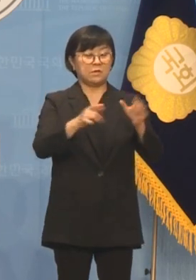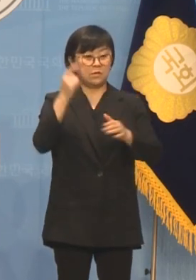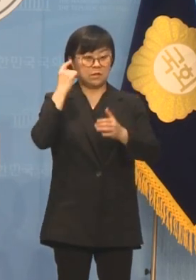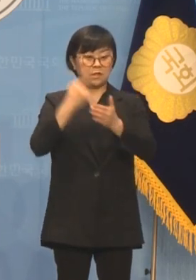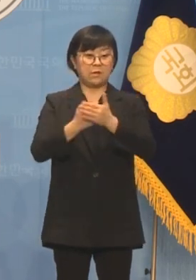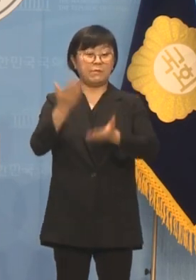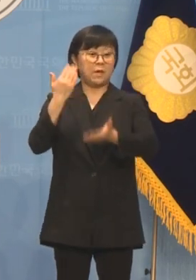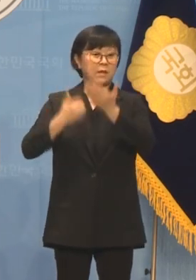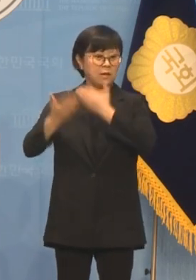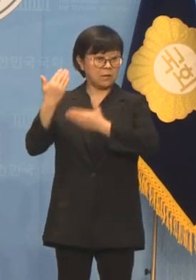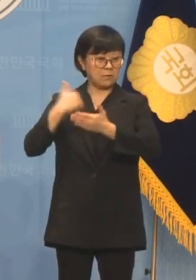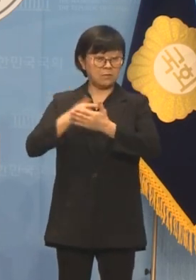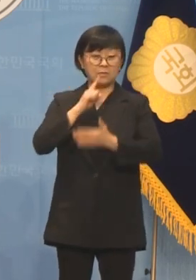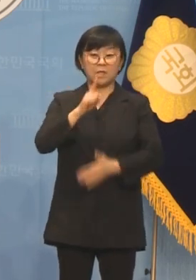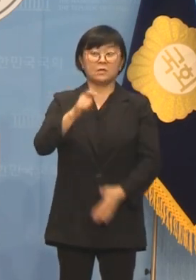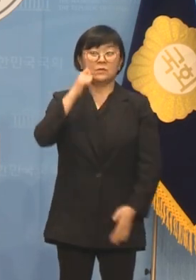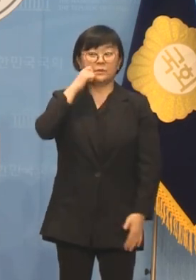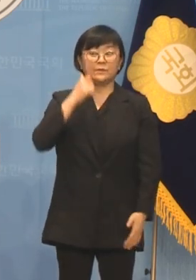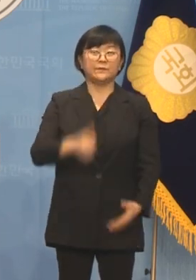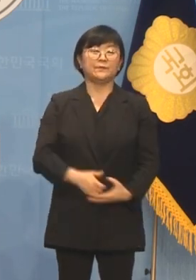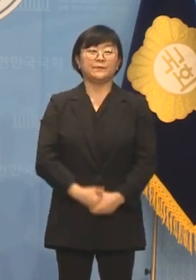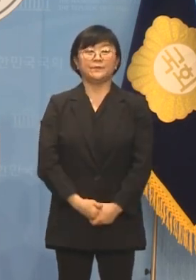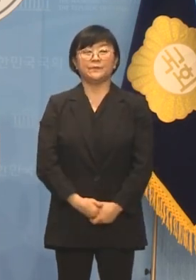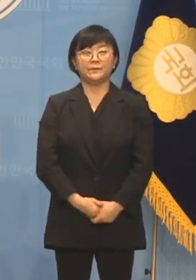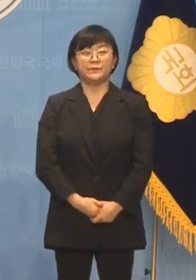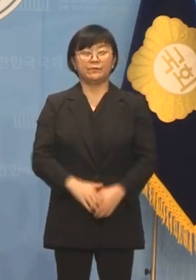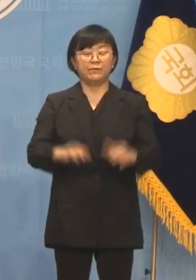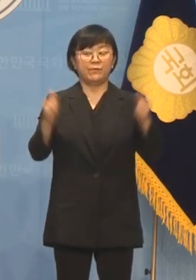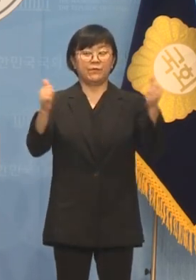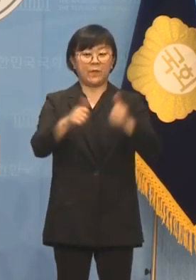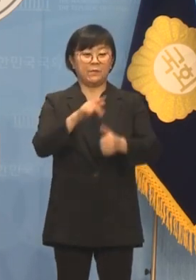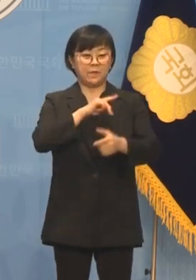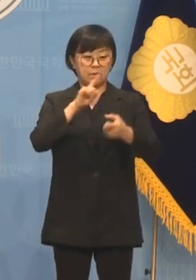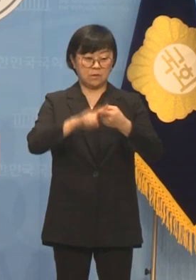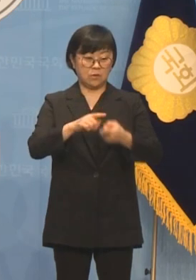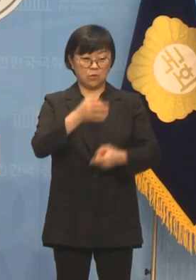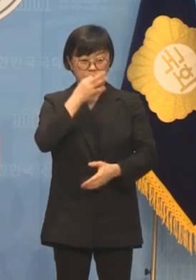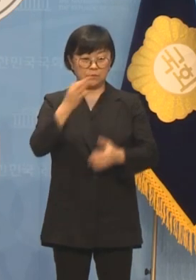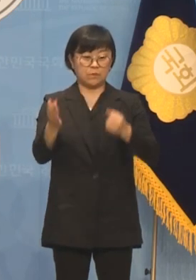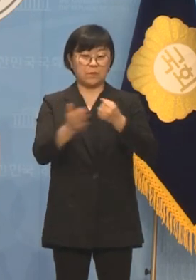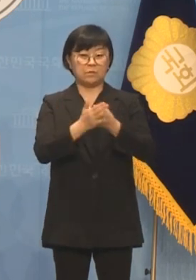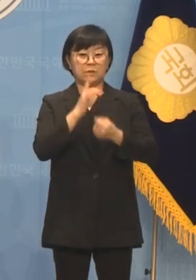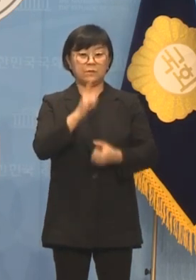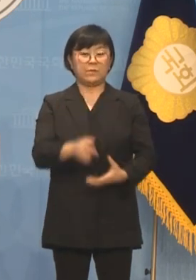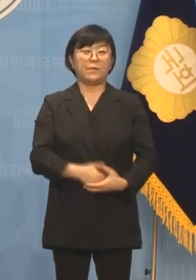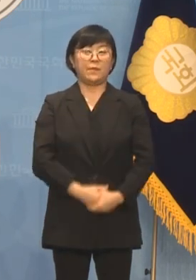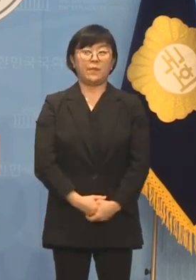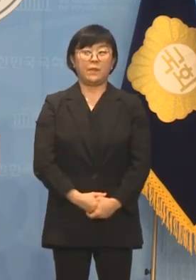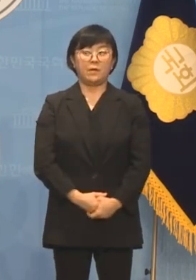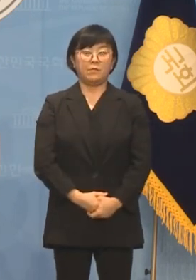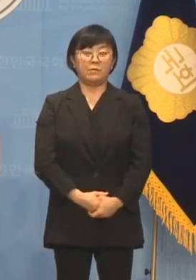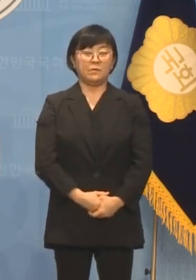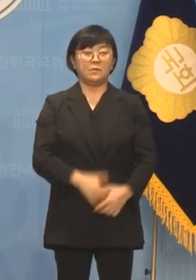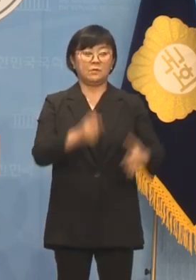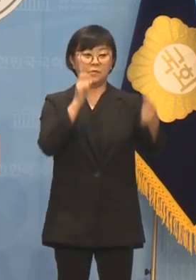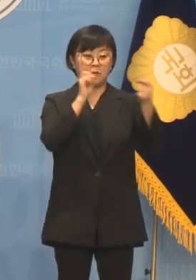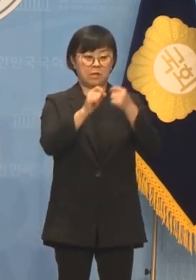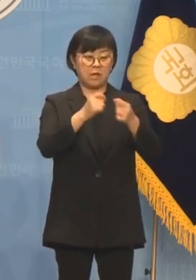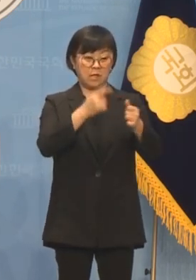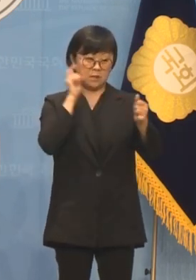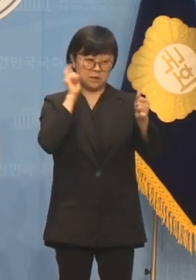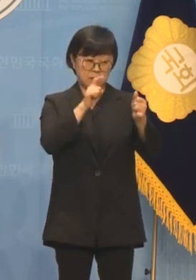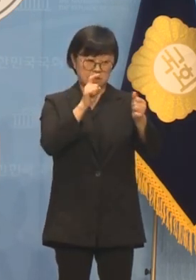역행하는 것이다 말하지 못했습니다 국회의원 배지에 대한 욕심 때문에 그랬습니다 명계에 찍힐까